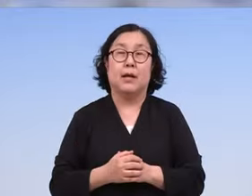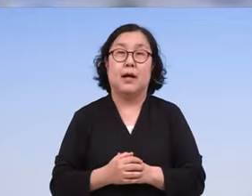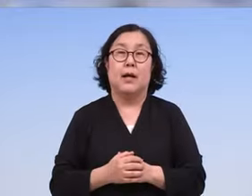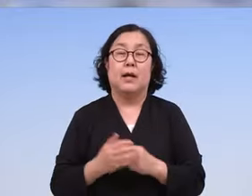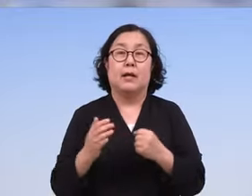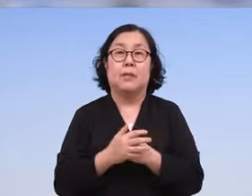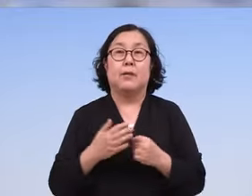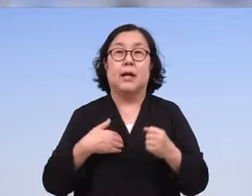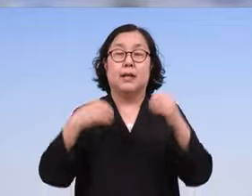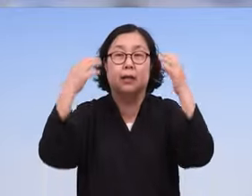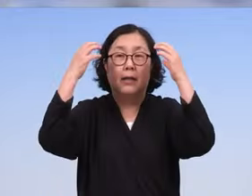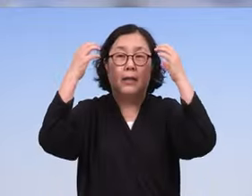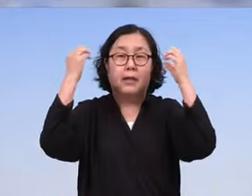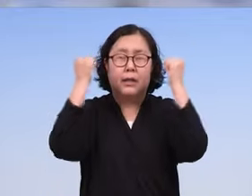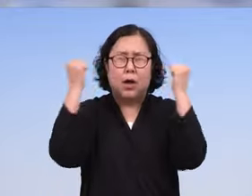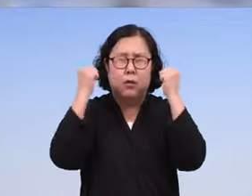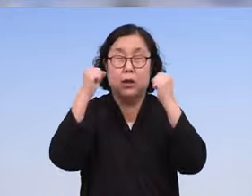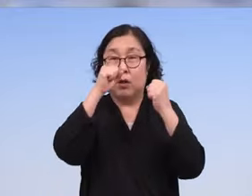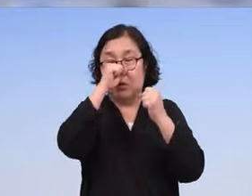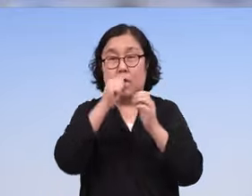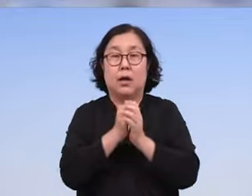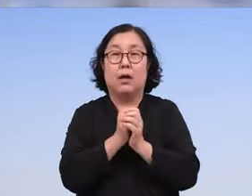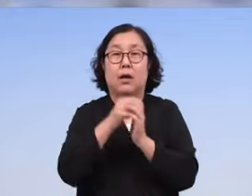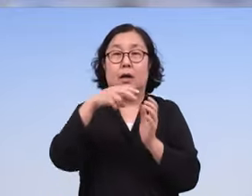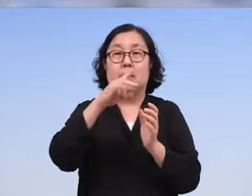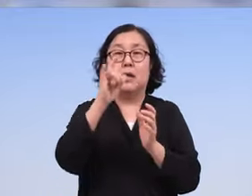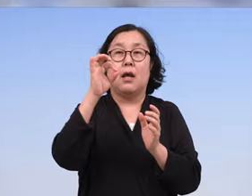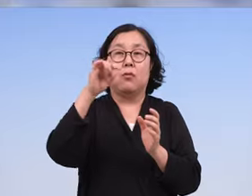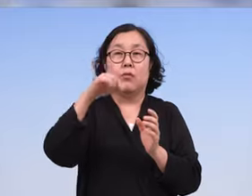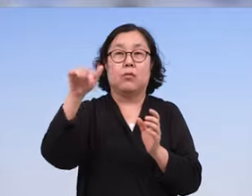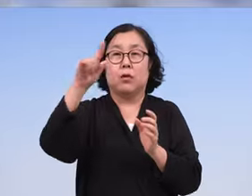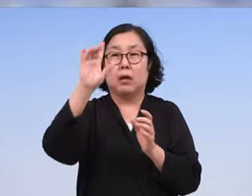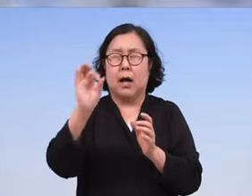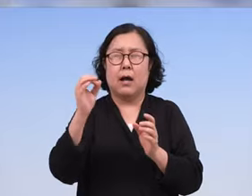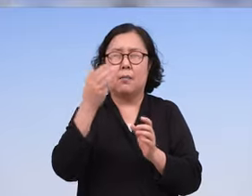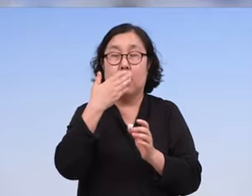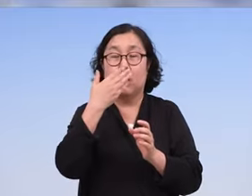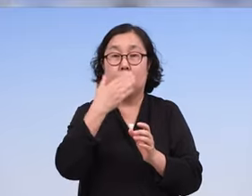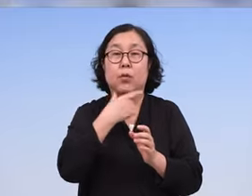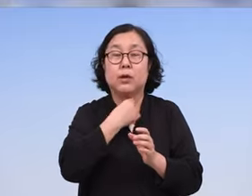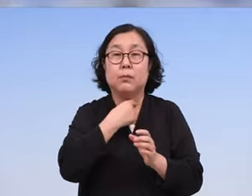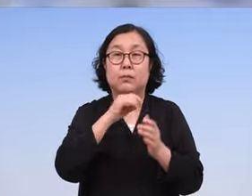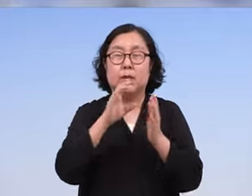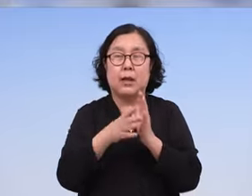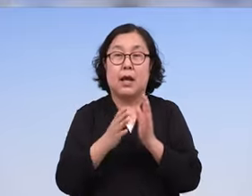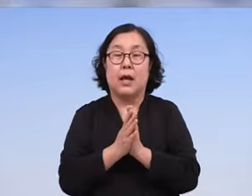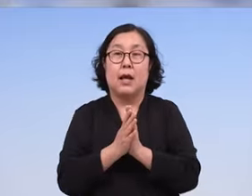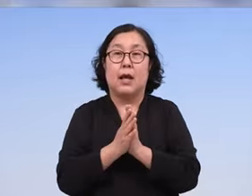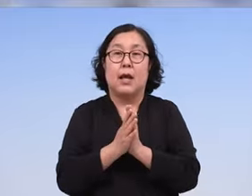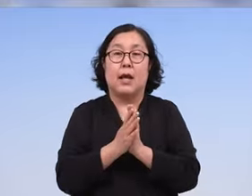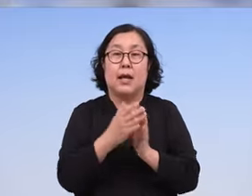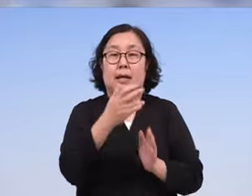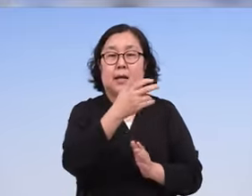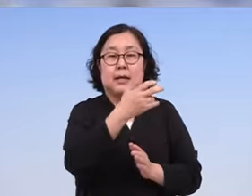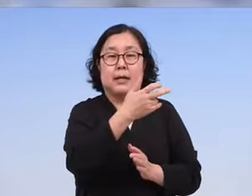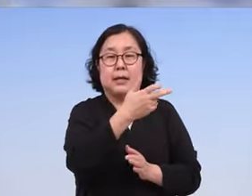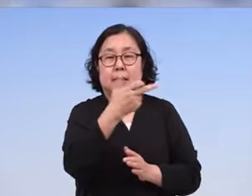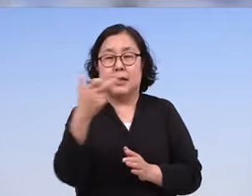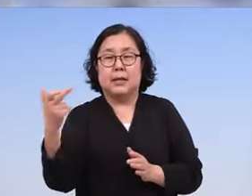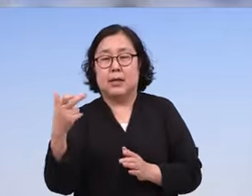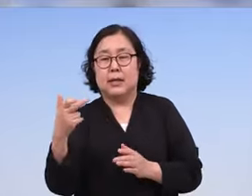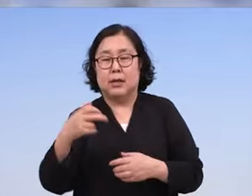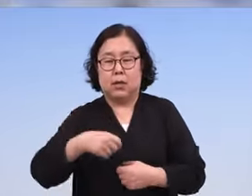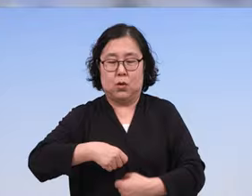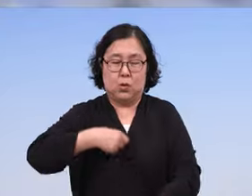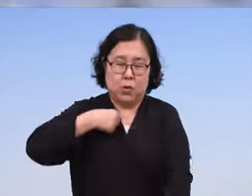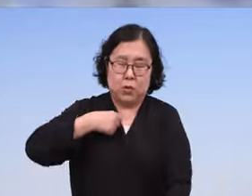게으른 저는 겨울이 너무 좋아요. 갑자기 그 새우깡이 먹고 싶을 때 그냥 롱코트 하나만 입으면 다